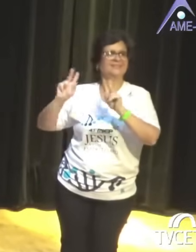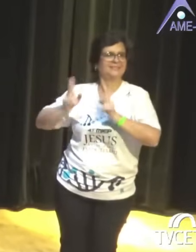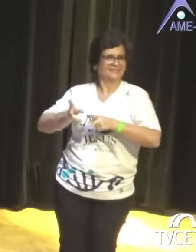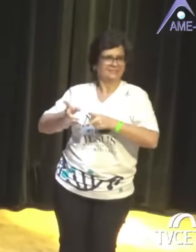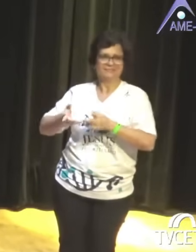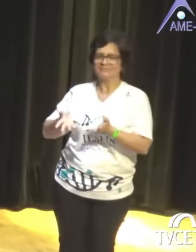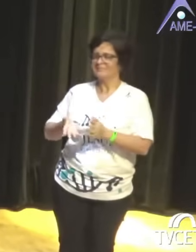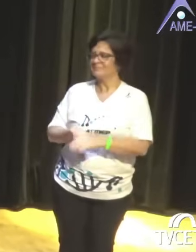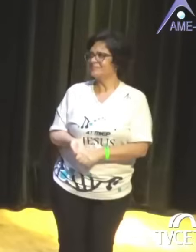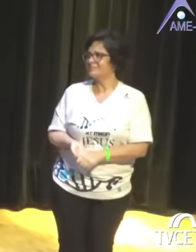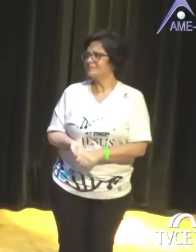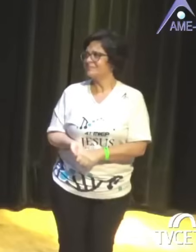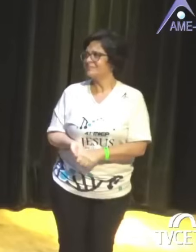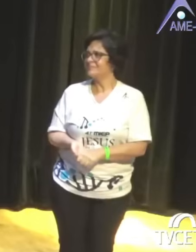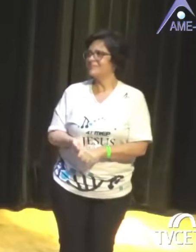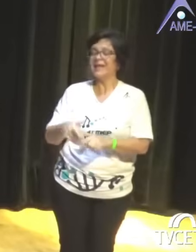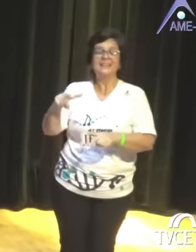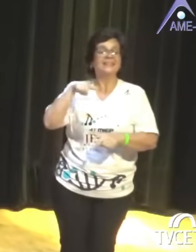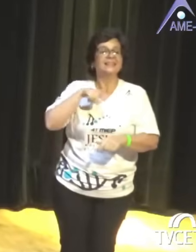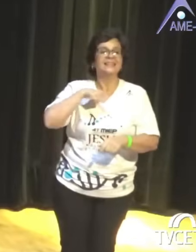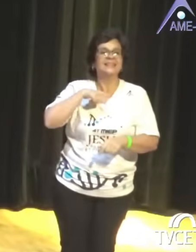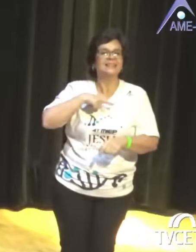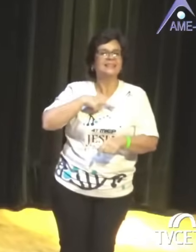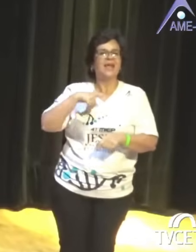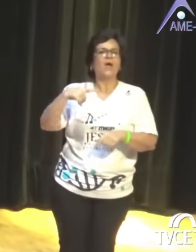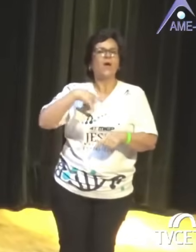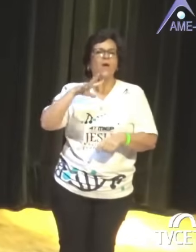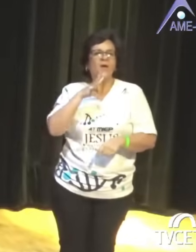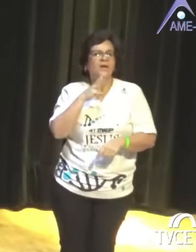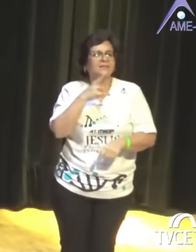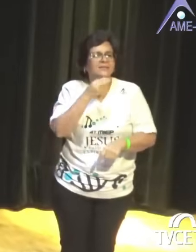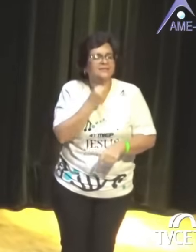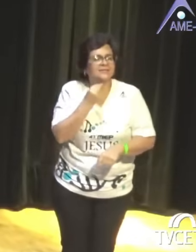trás a noção de